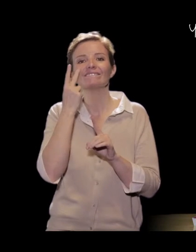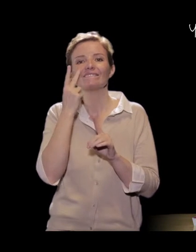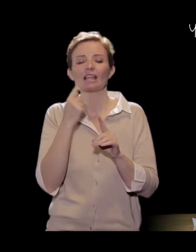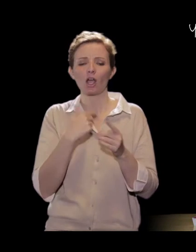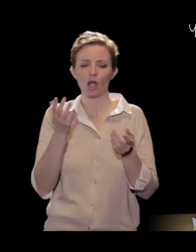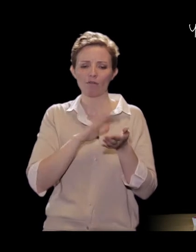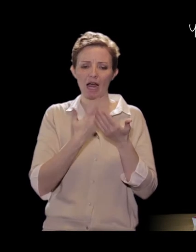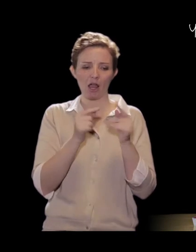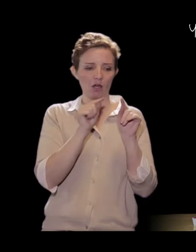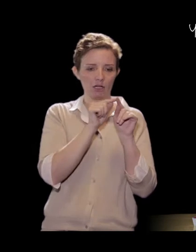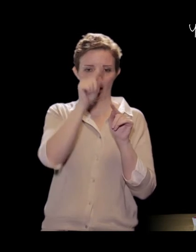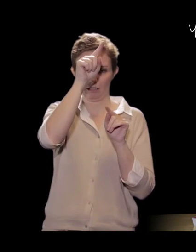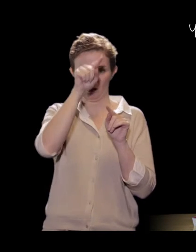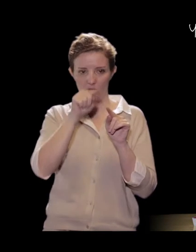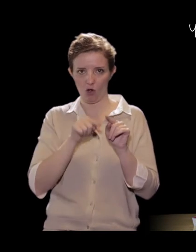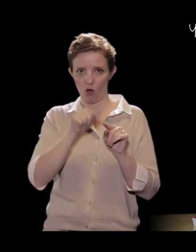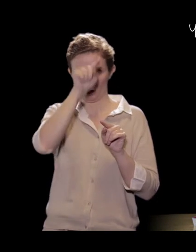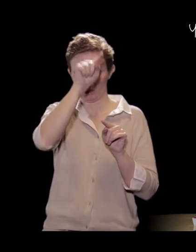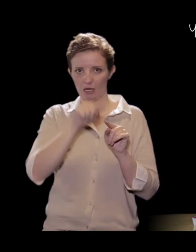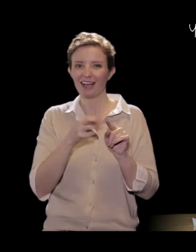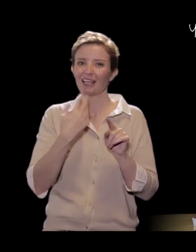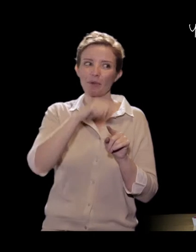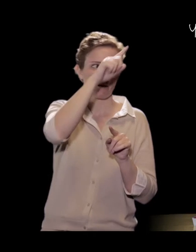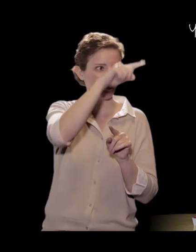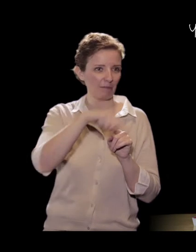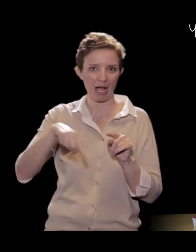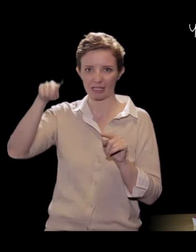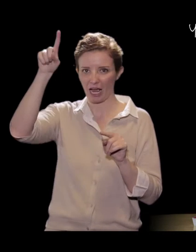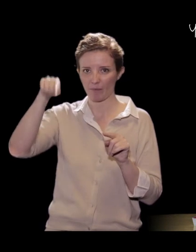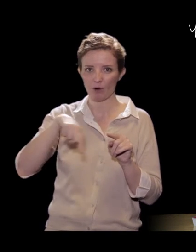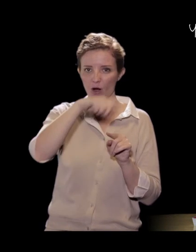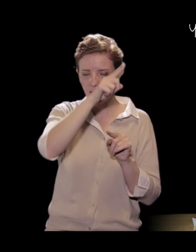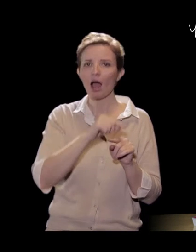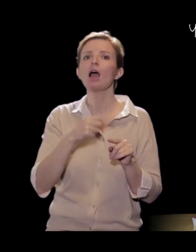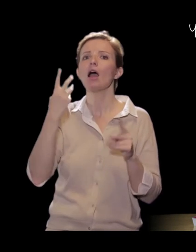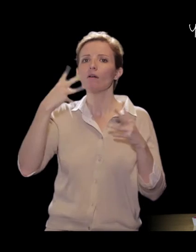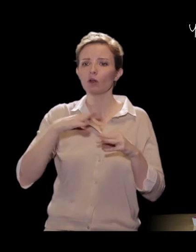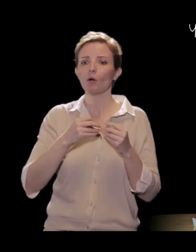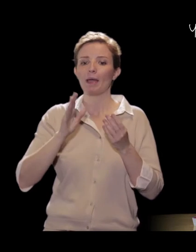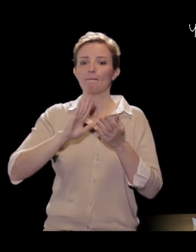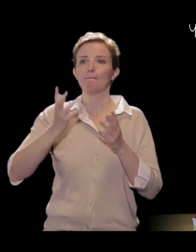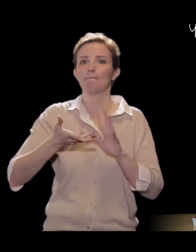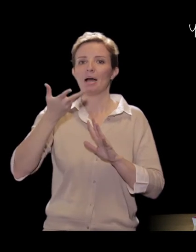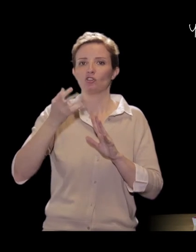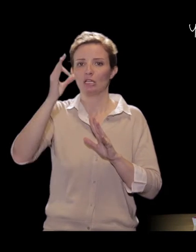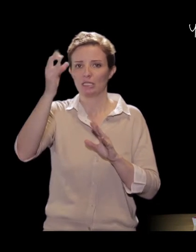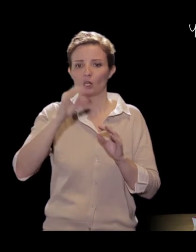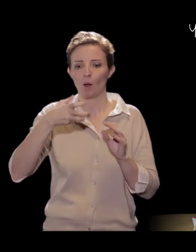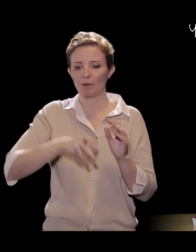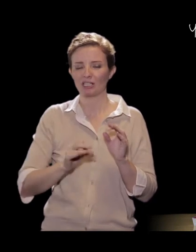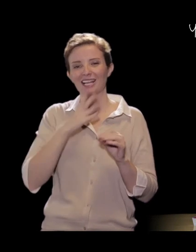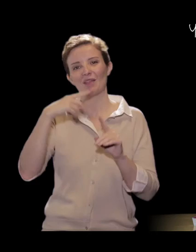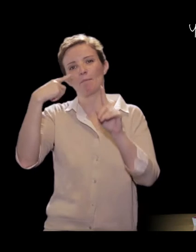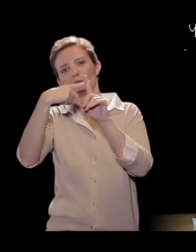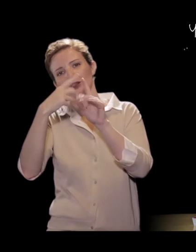dell'ordinata dei vari punti della parabola che risultano essere o maggiori di 0 oppure minori di 0 quindi positivi oppure negativi